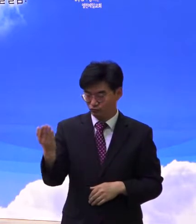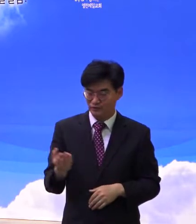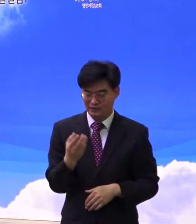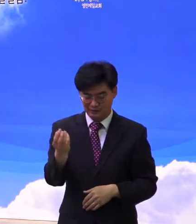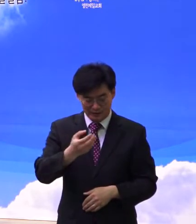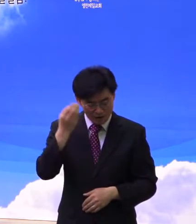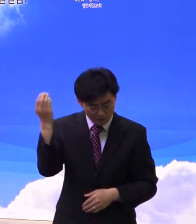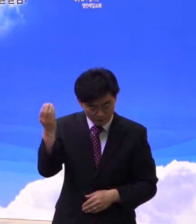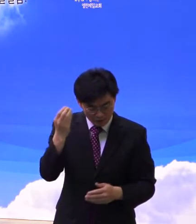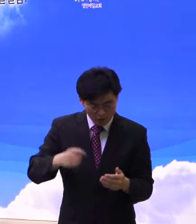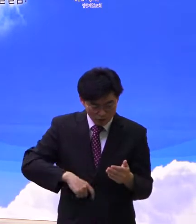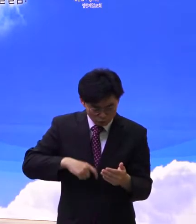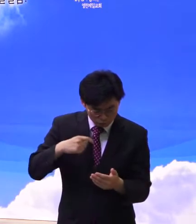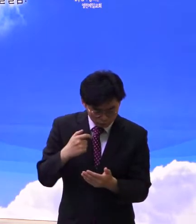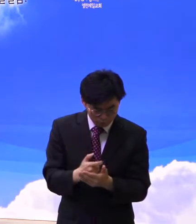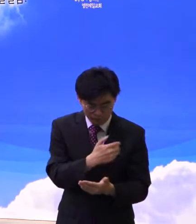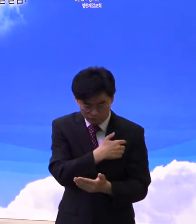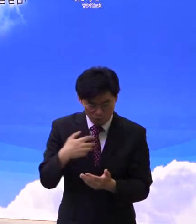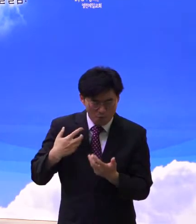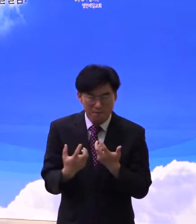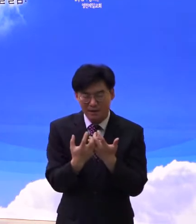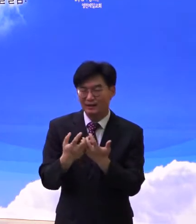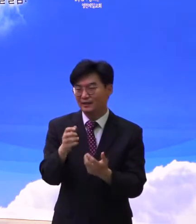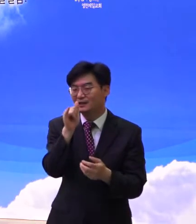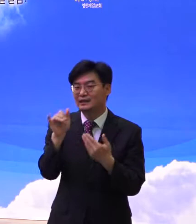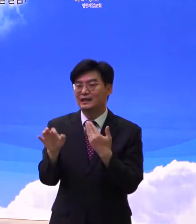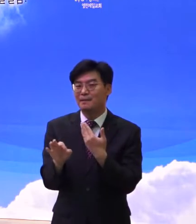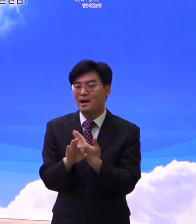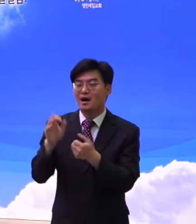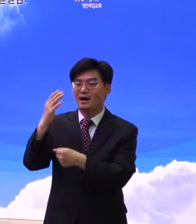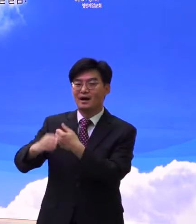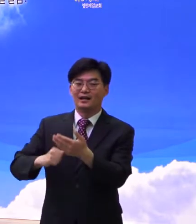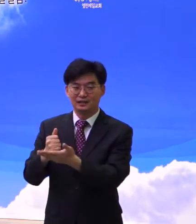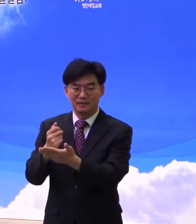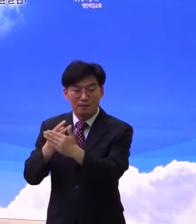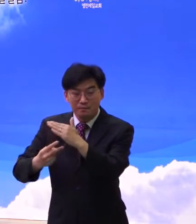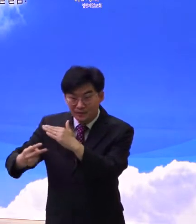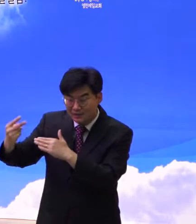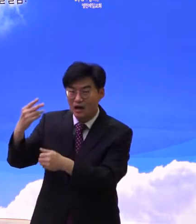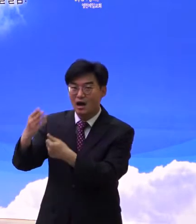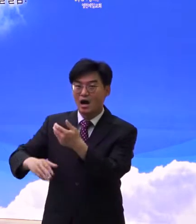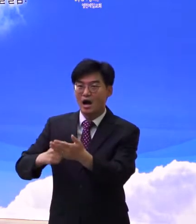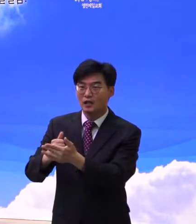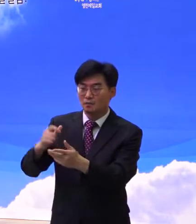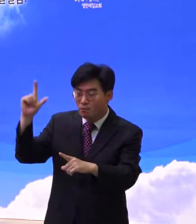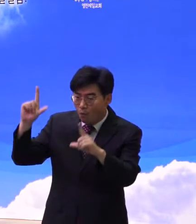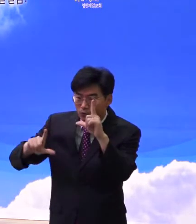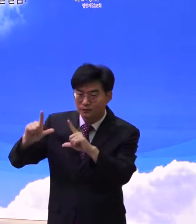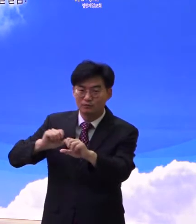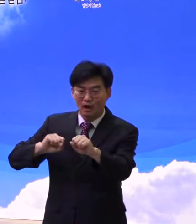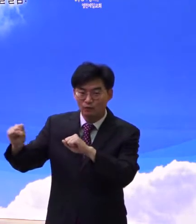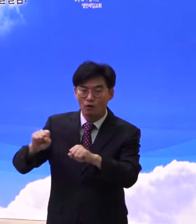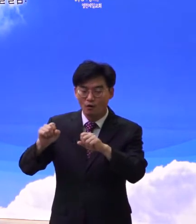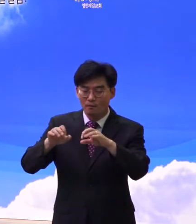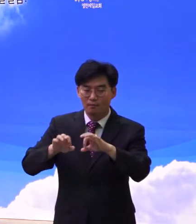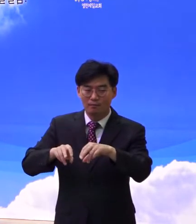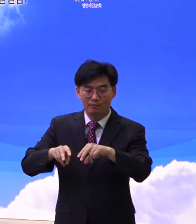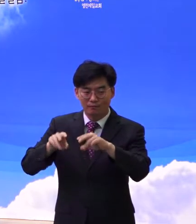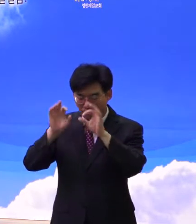뜻을 밝히 알게 되고 비전을 갖게 됩니다. 우리 마음의 눈이 열려서 하나님의